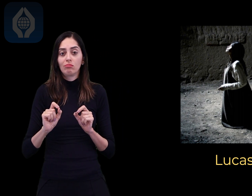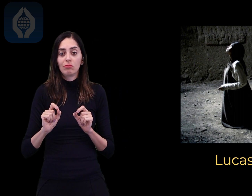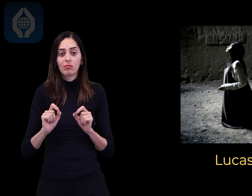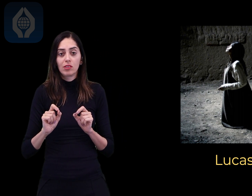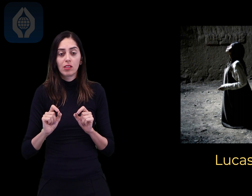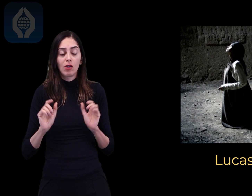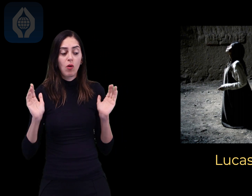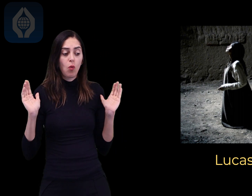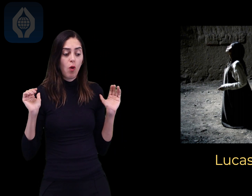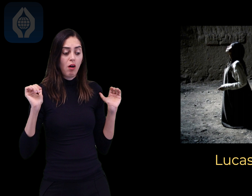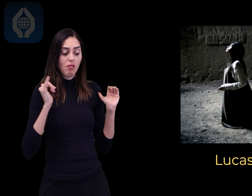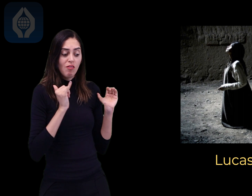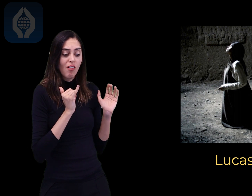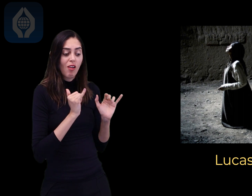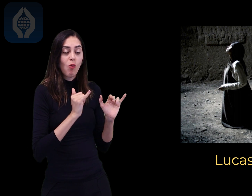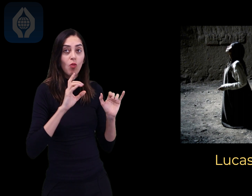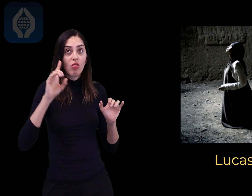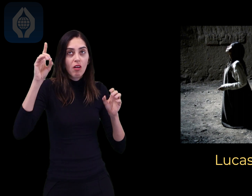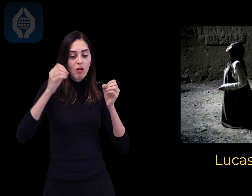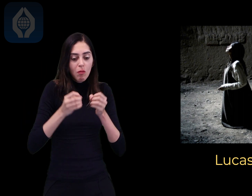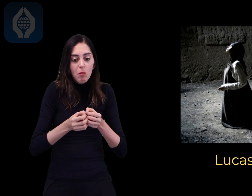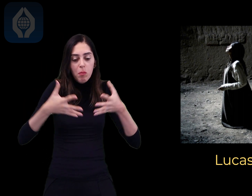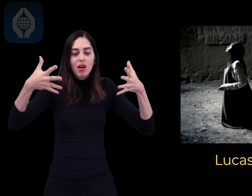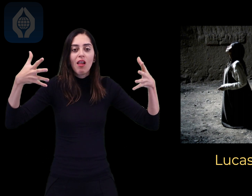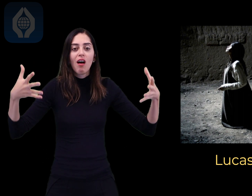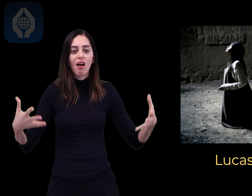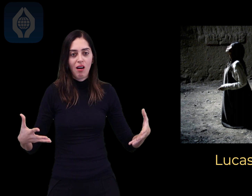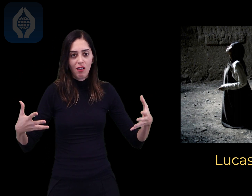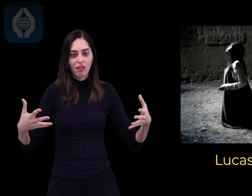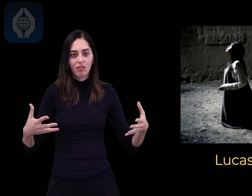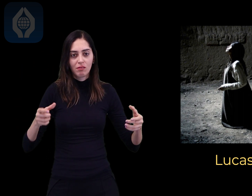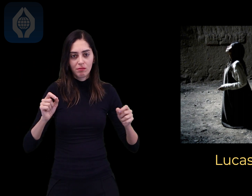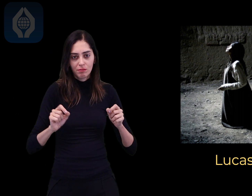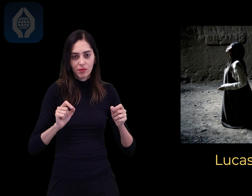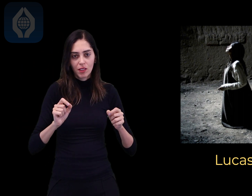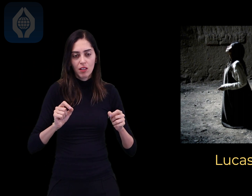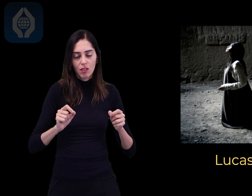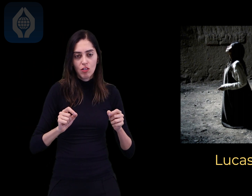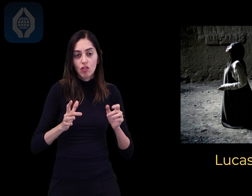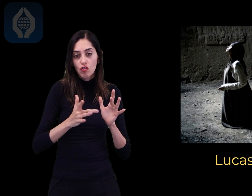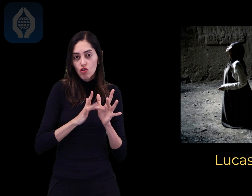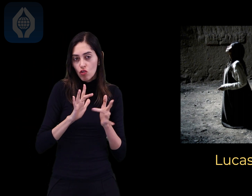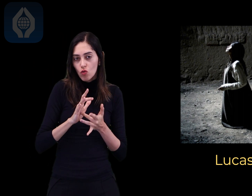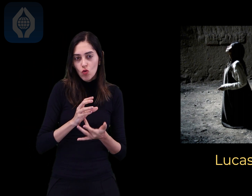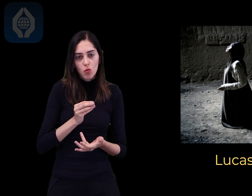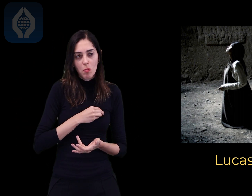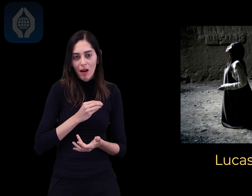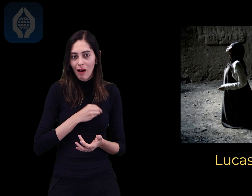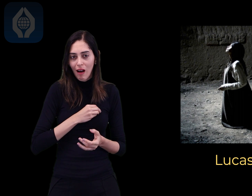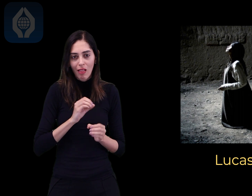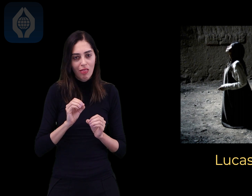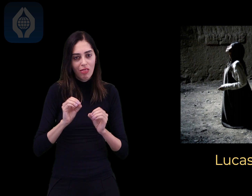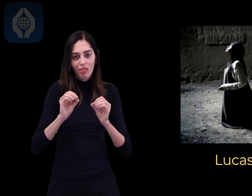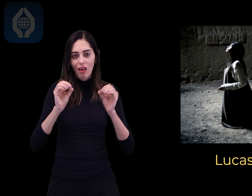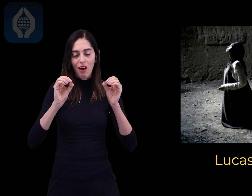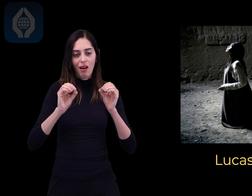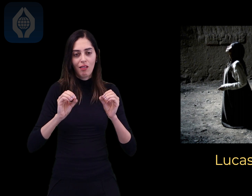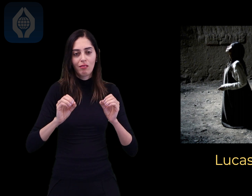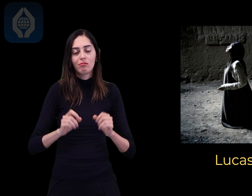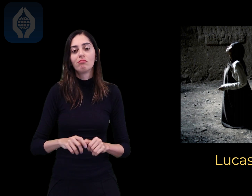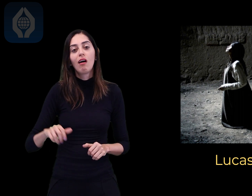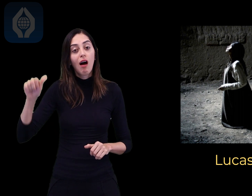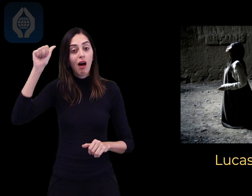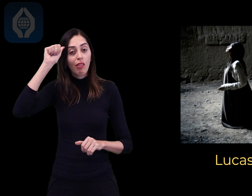sem pecado. Nenhum descendente de Adão é santo e justo. Todas as pessoas do mundo herdaram o pecado de Adão.